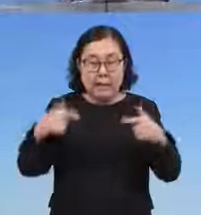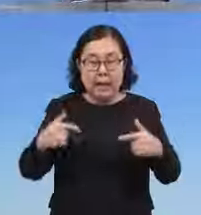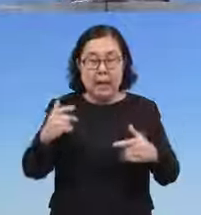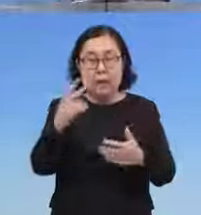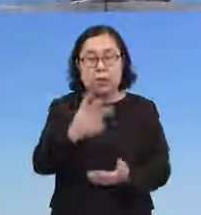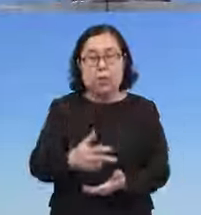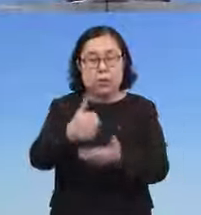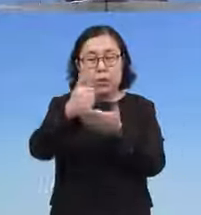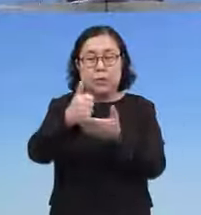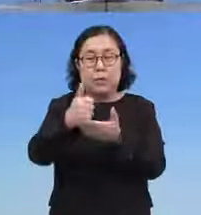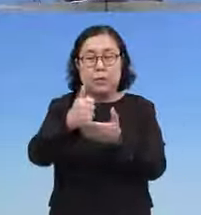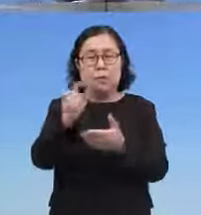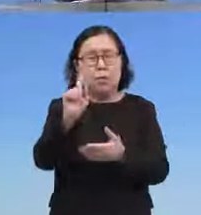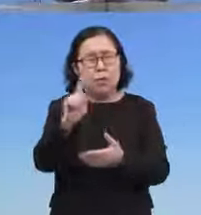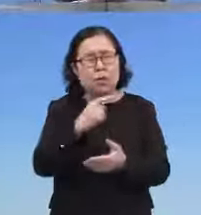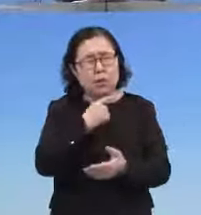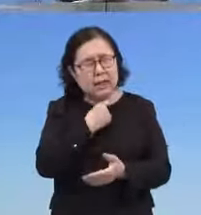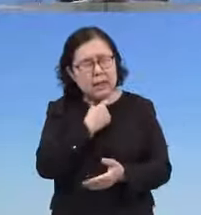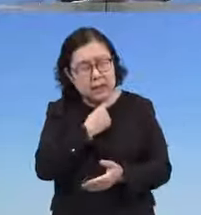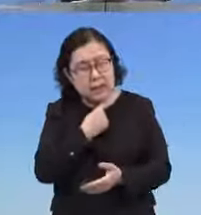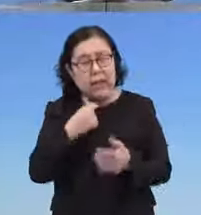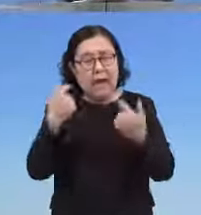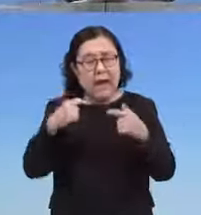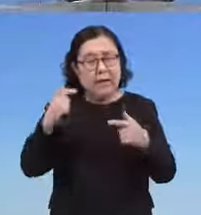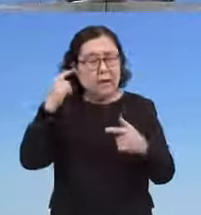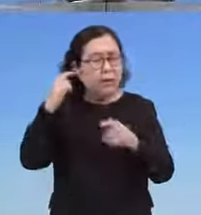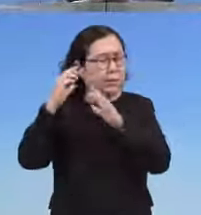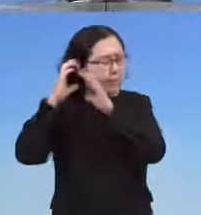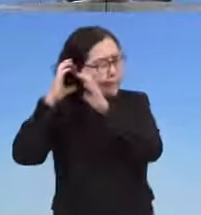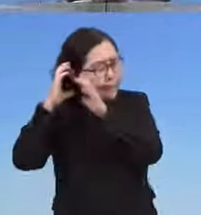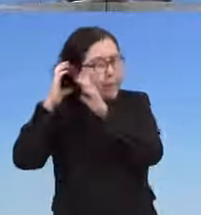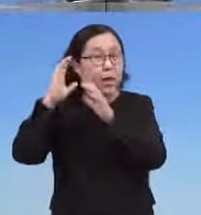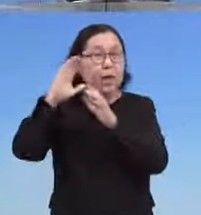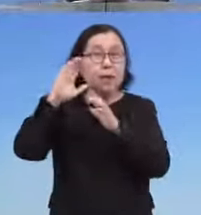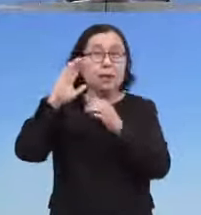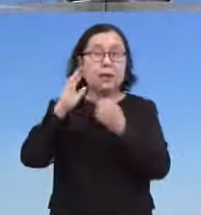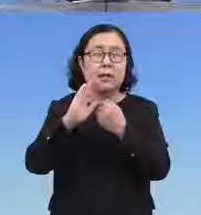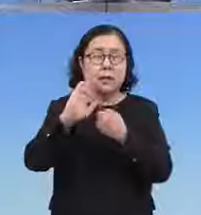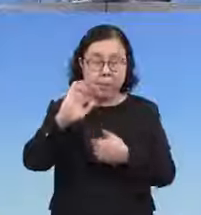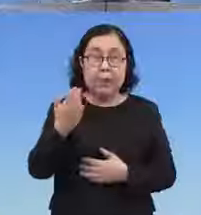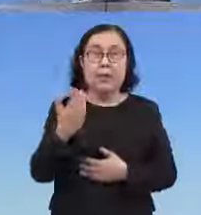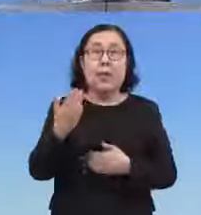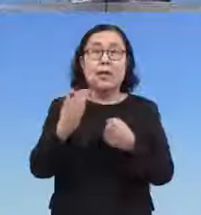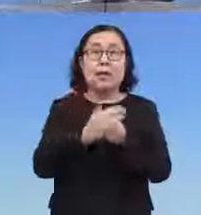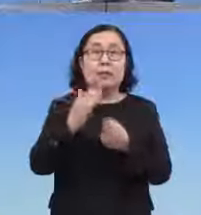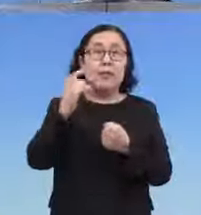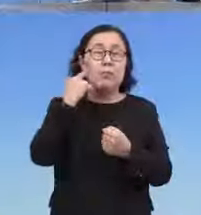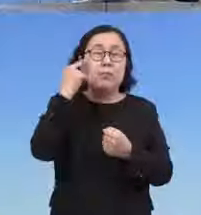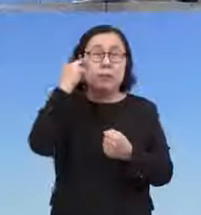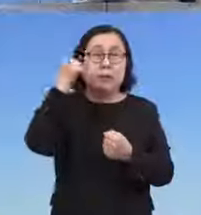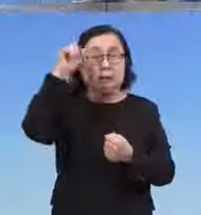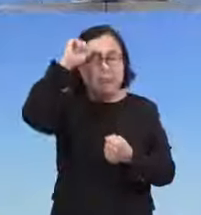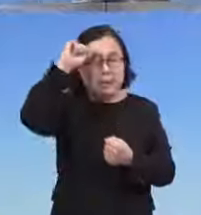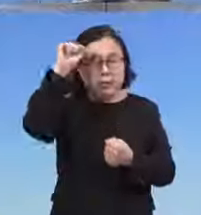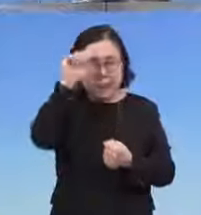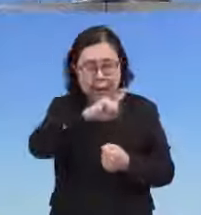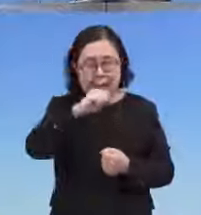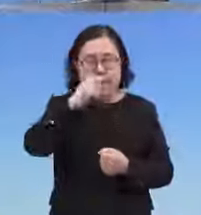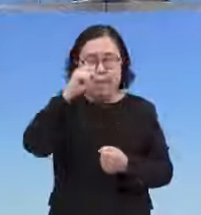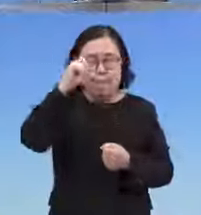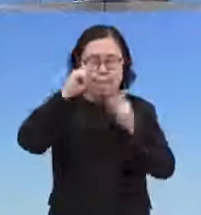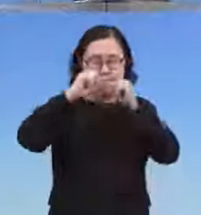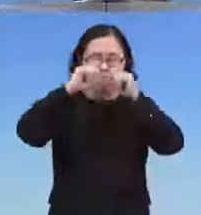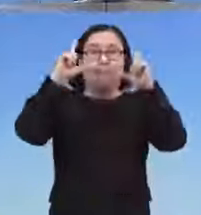그래서 목회자들은 새벽에 일어나야 됩니다. 절대 새벽에 일어나셔야 돼요. 하루 일과를 시작하기 전에